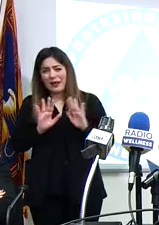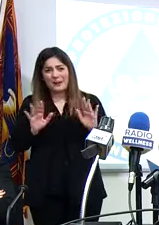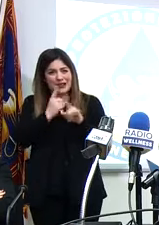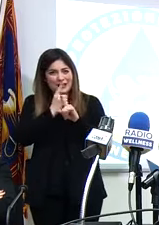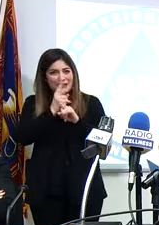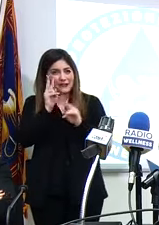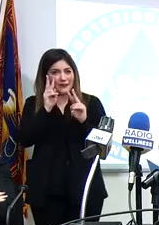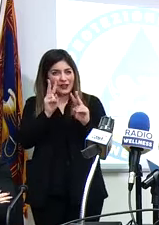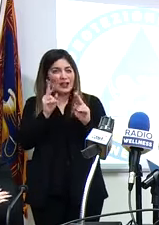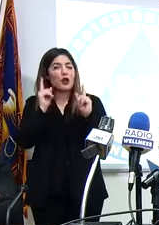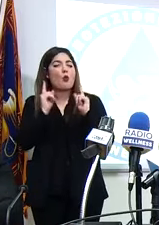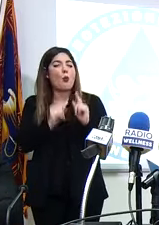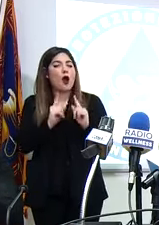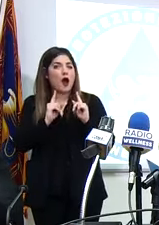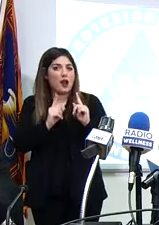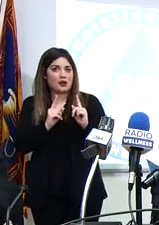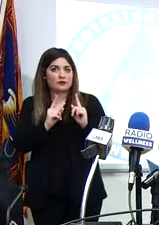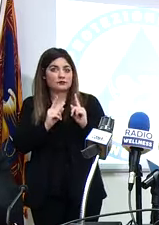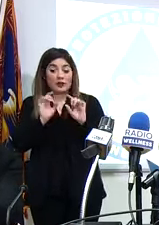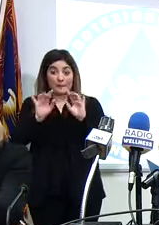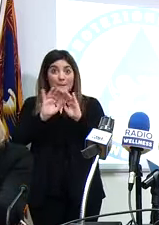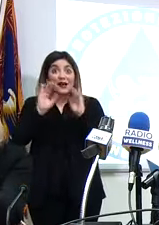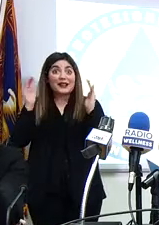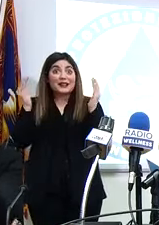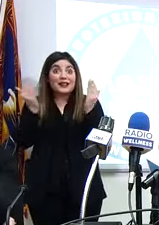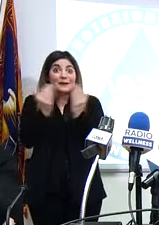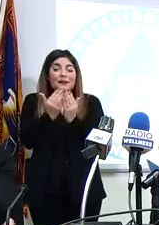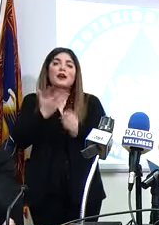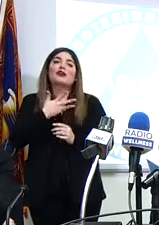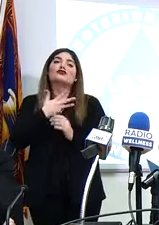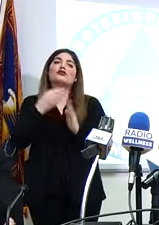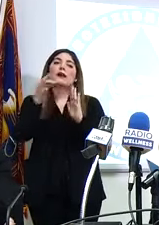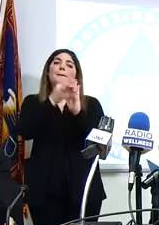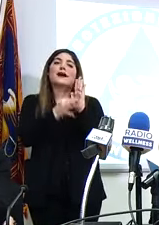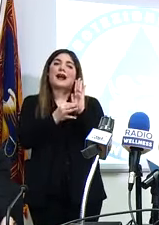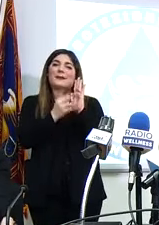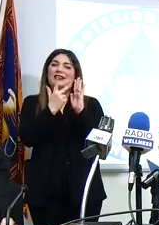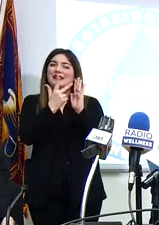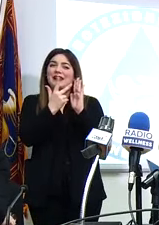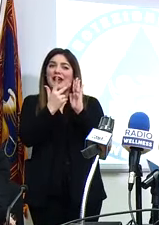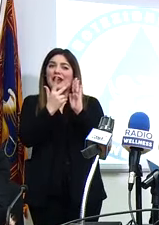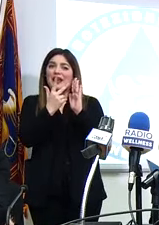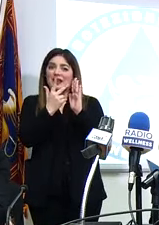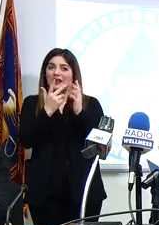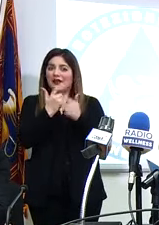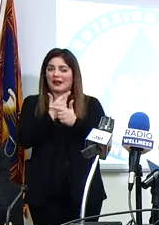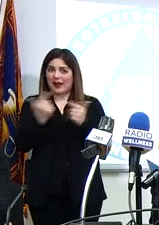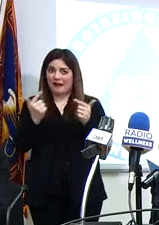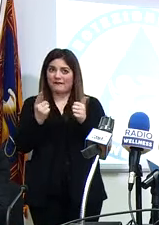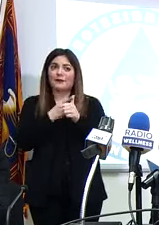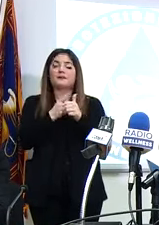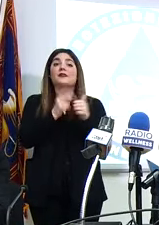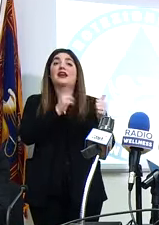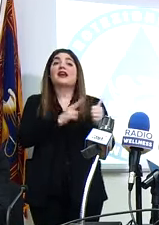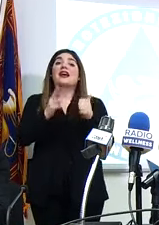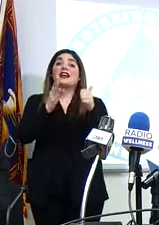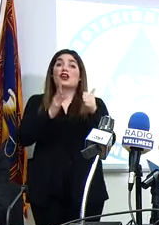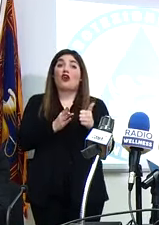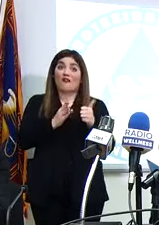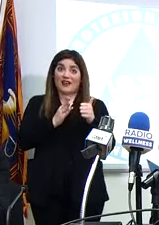questa pandemia sono i 3 parametri critici, che sono i ricoverati in area medica, in rianimazione e